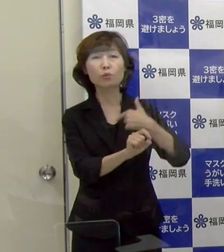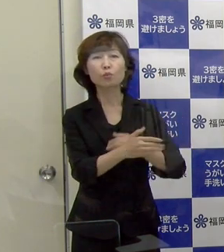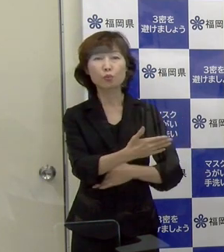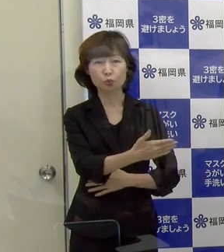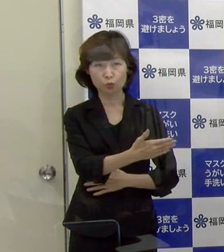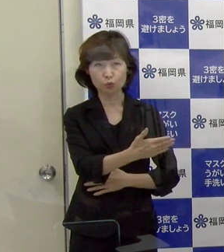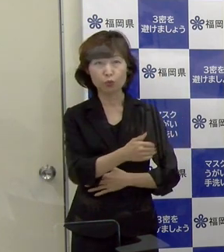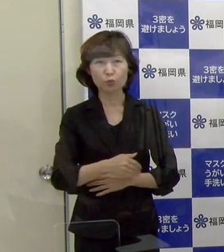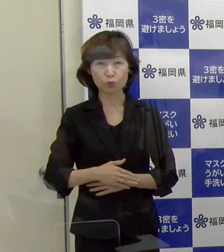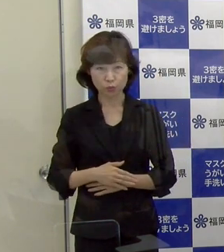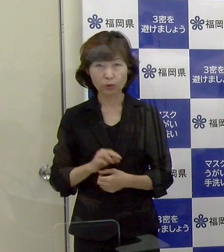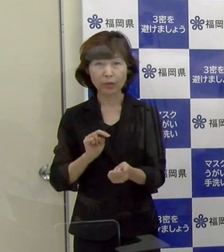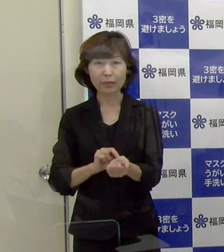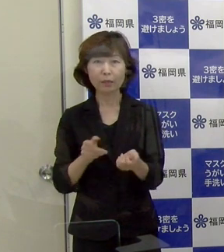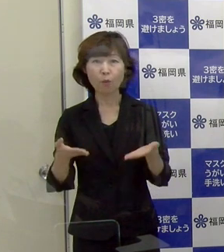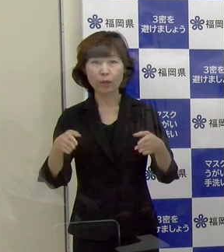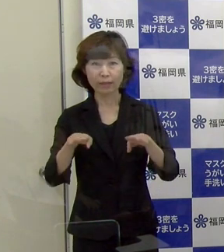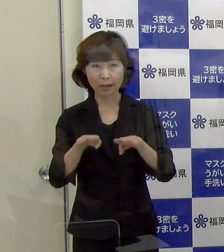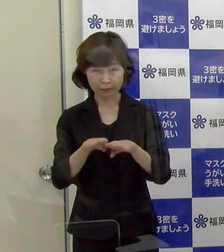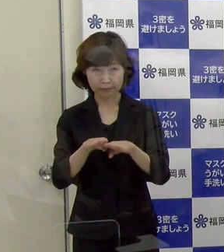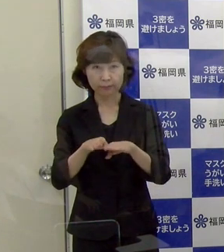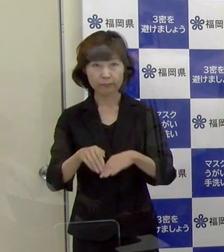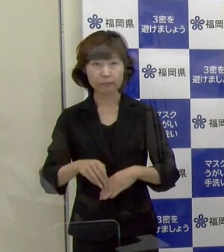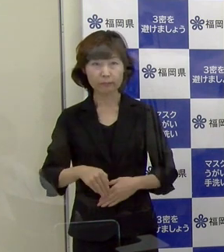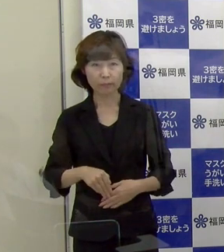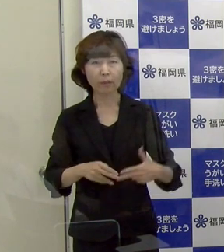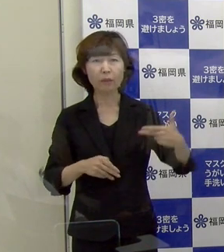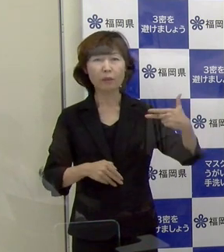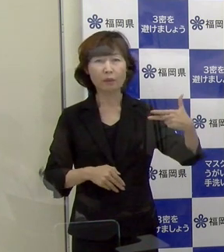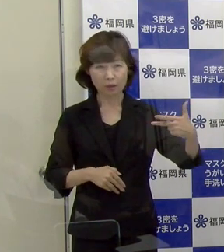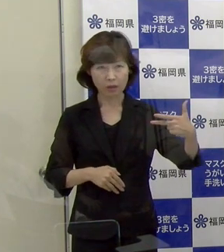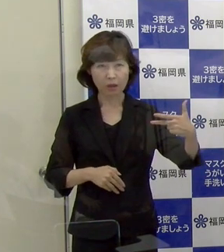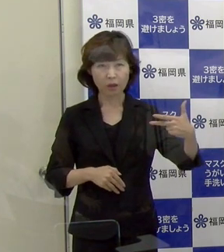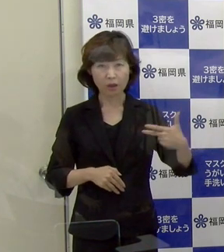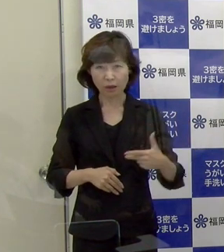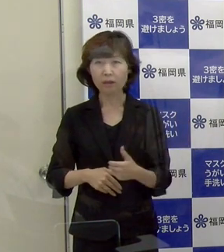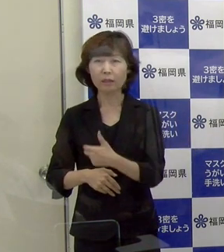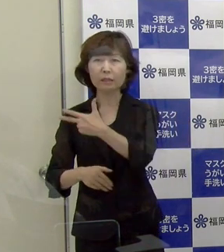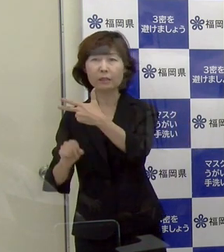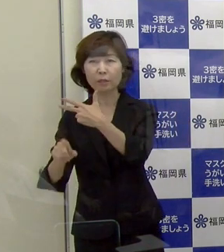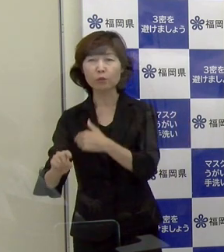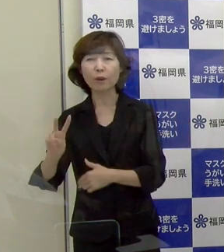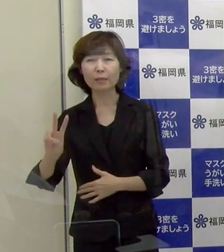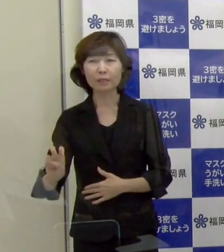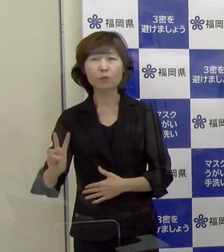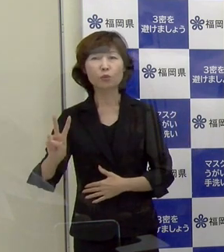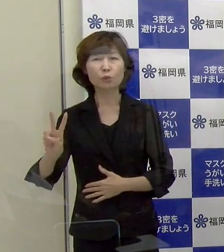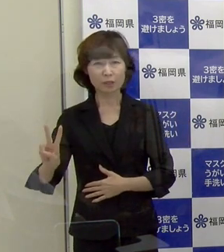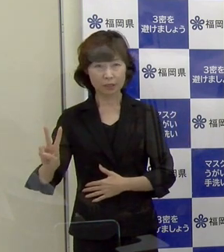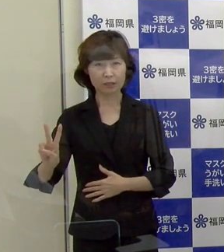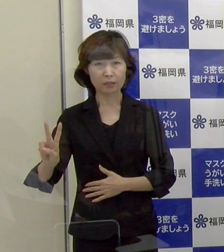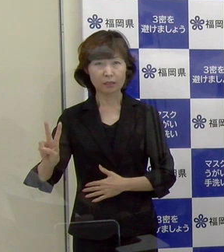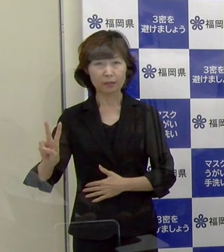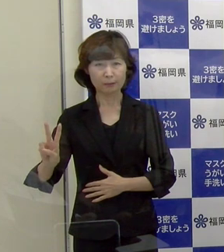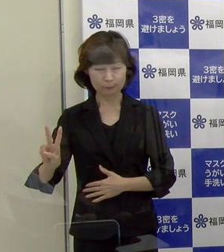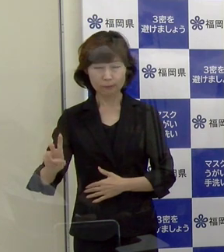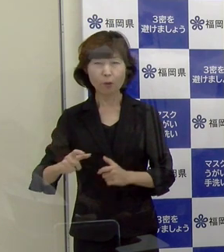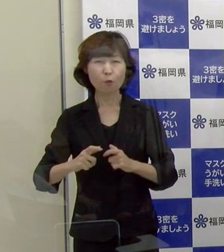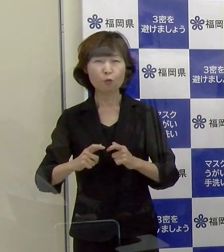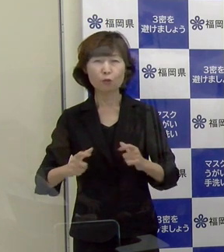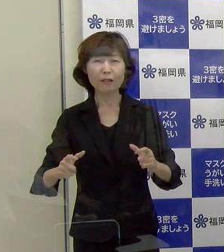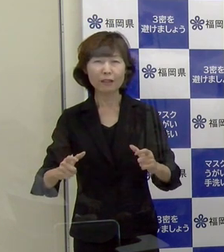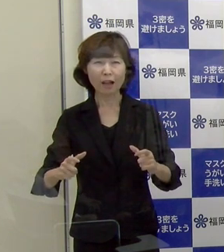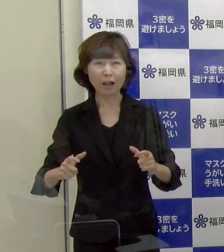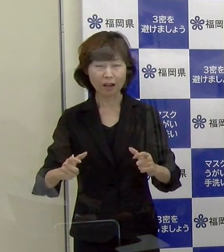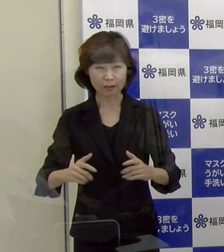た医療機関では6月では7件でございましたが今月は22件クラスターが発生を